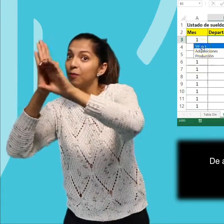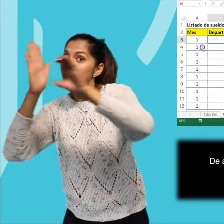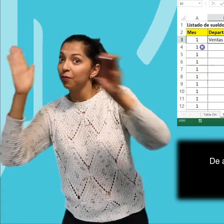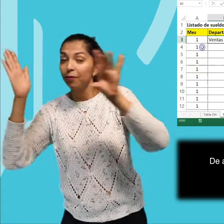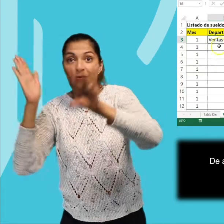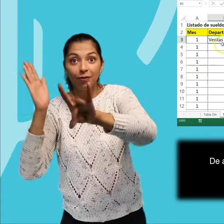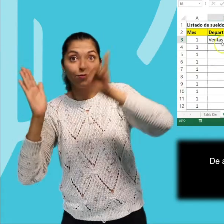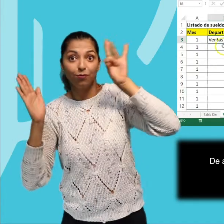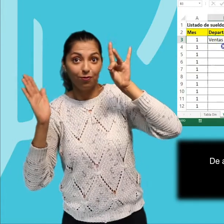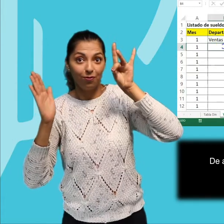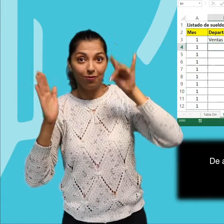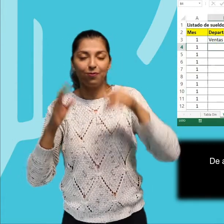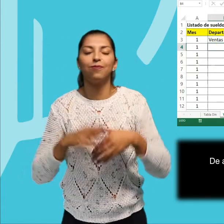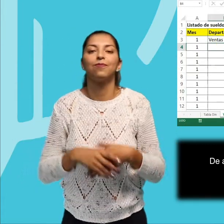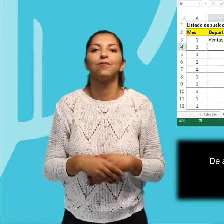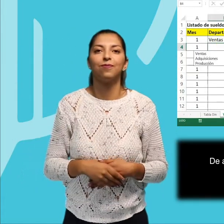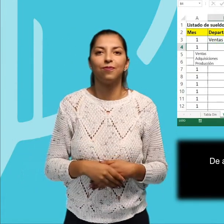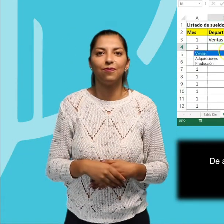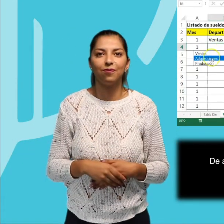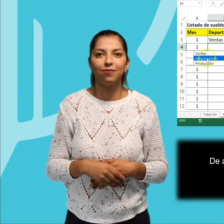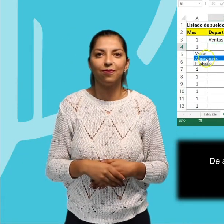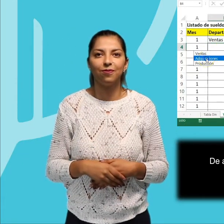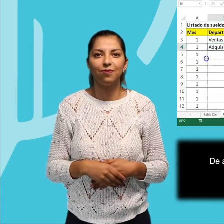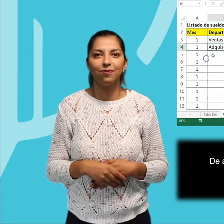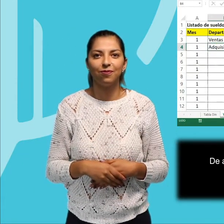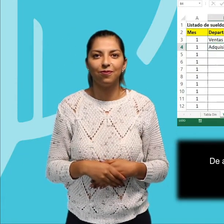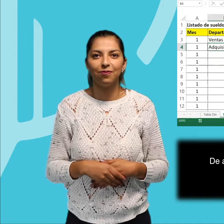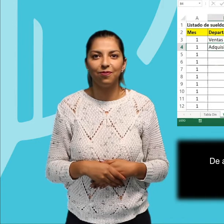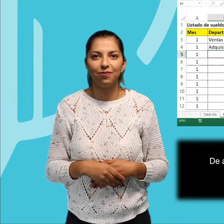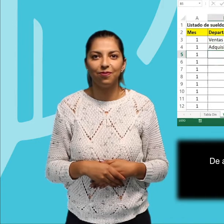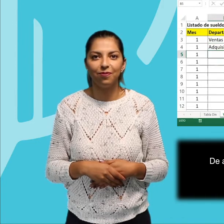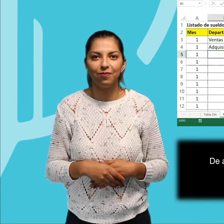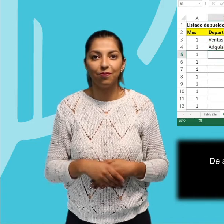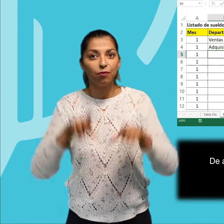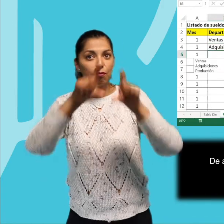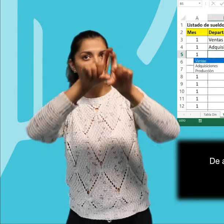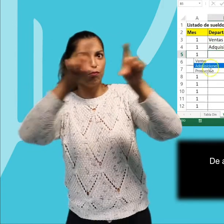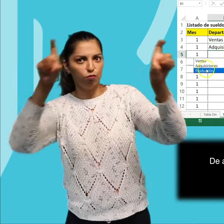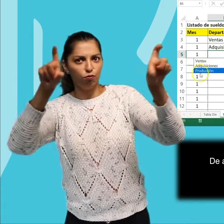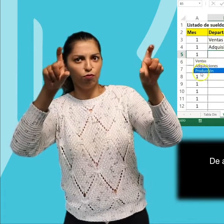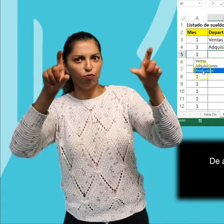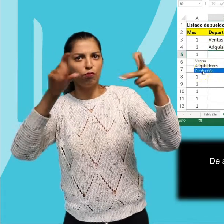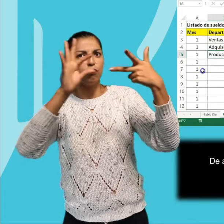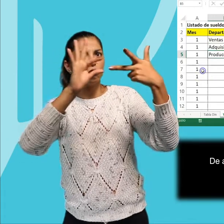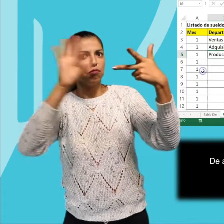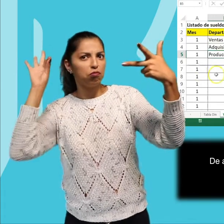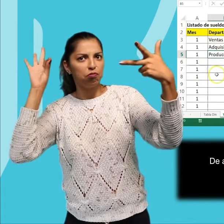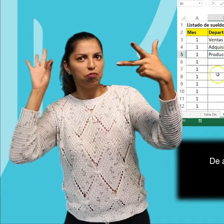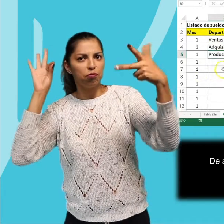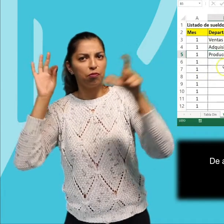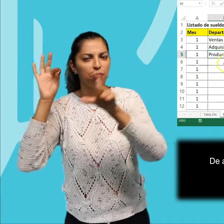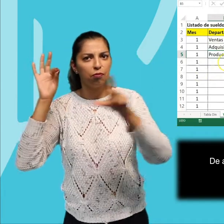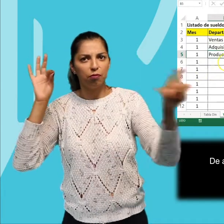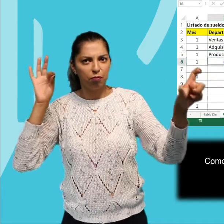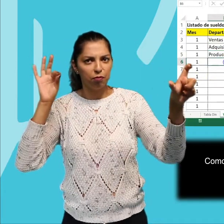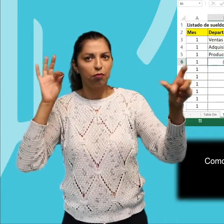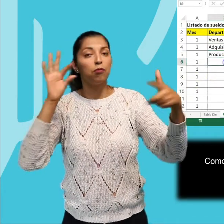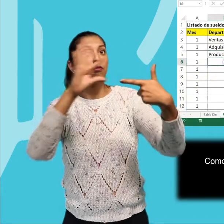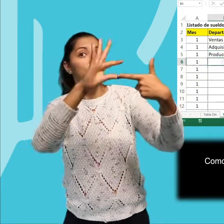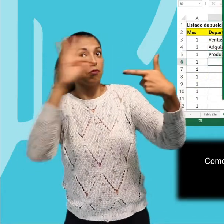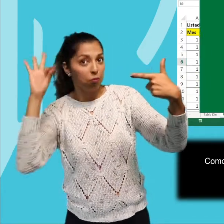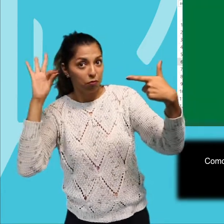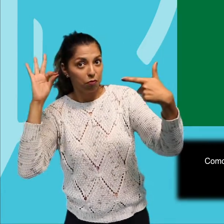seleccionados. Y ahí pues ingresamos a través de la lista el departamento que corresponda a cada empleado.